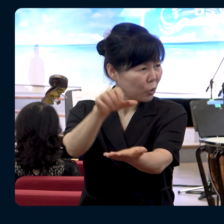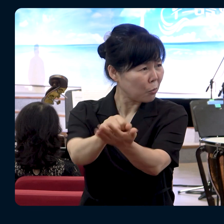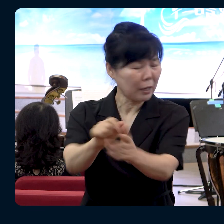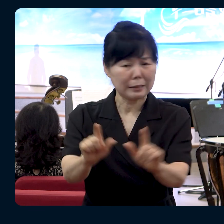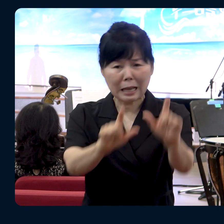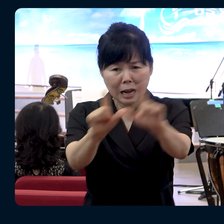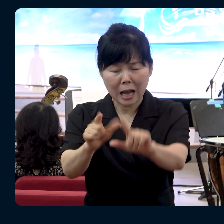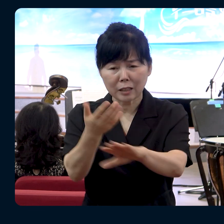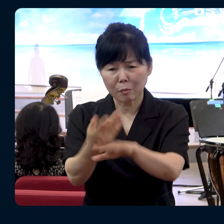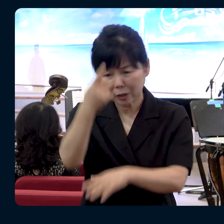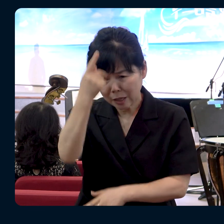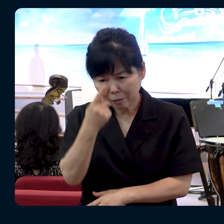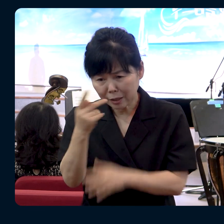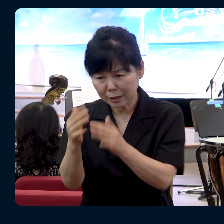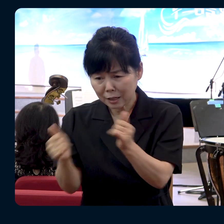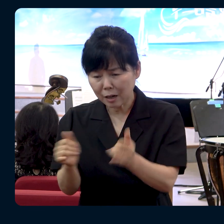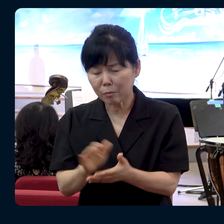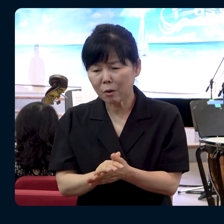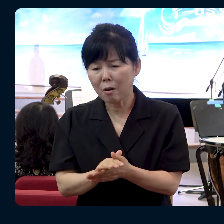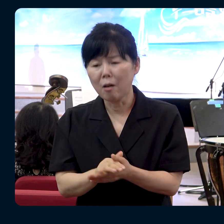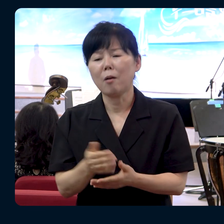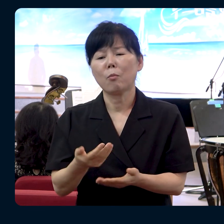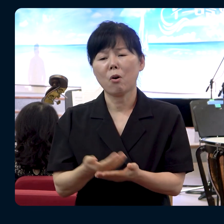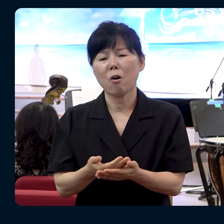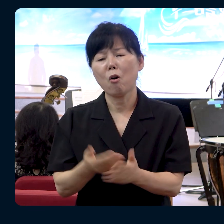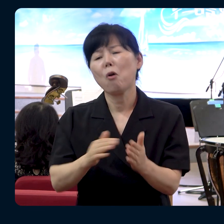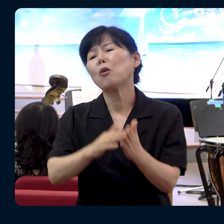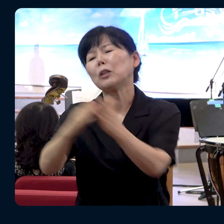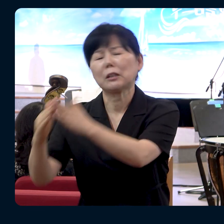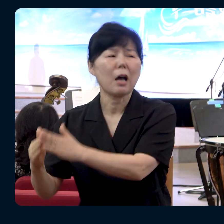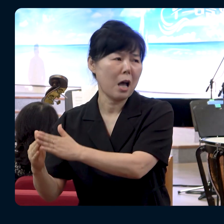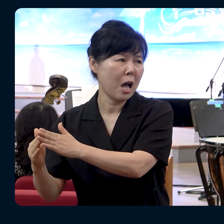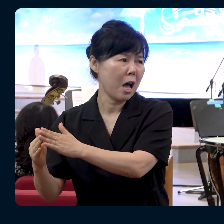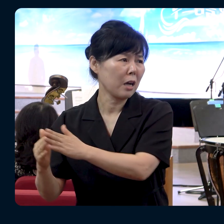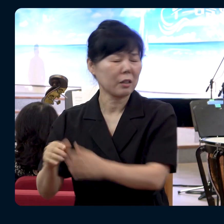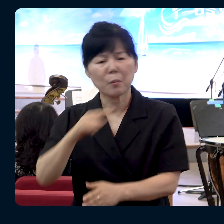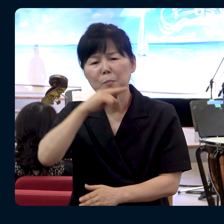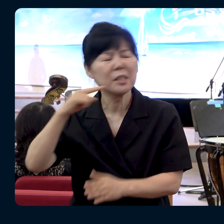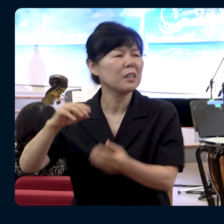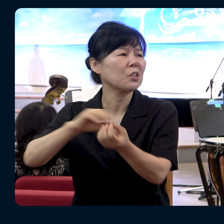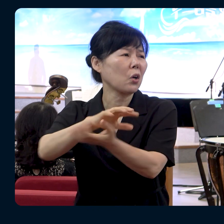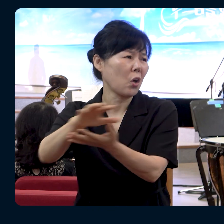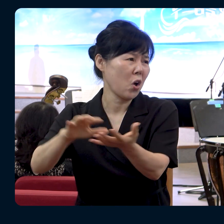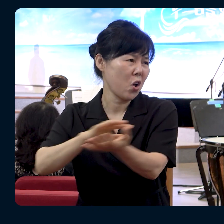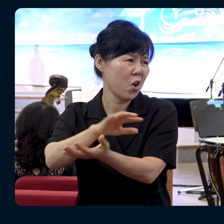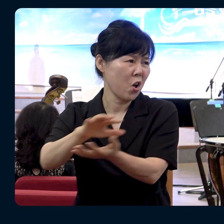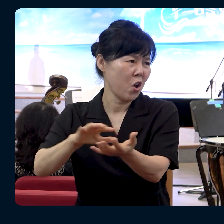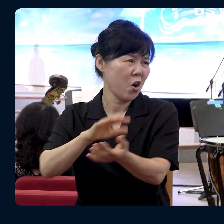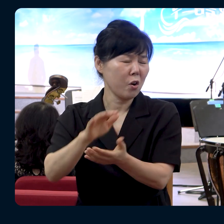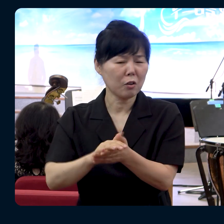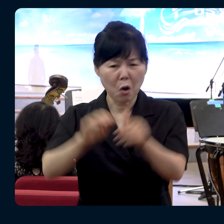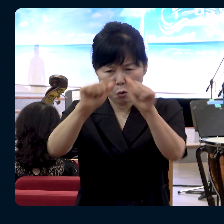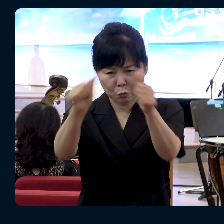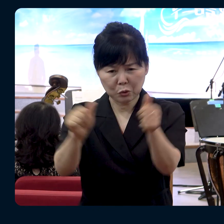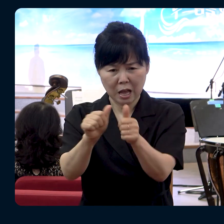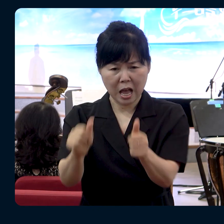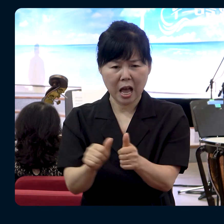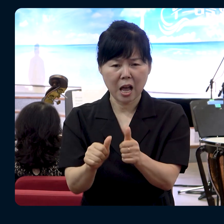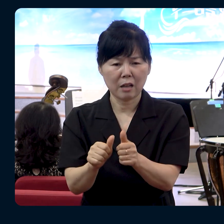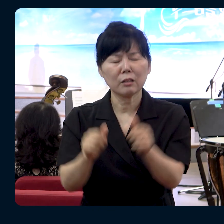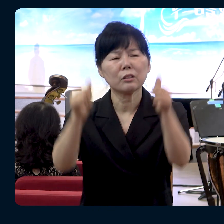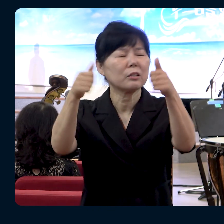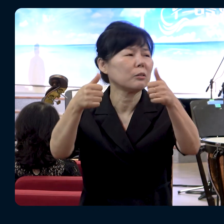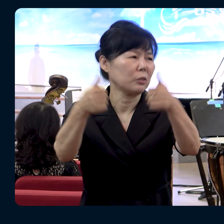하면서 그들의 피가 막 섞이고, 그리고 신앙도 섞였습니다. 그래서 우상을 섬기기도 했고 하나님을